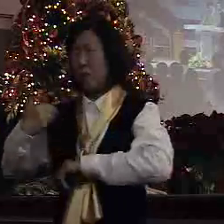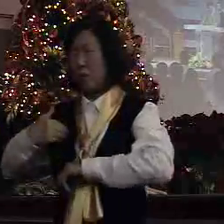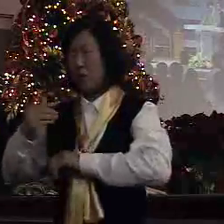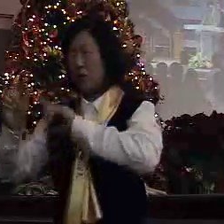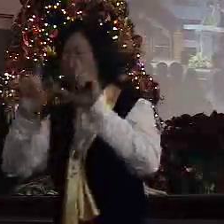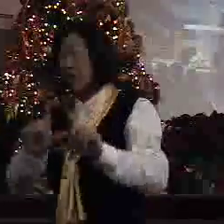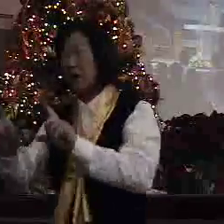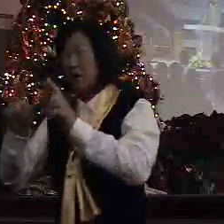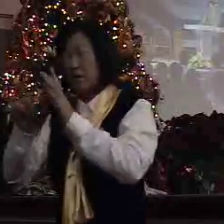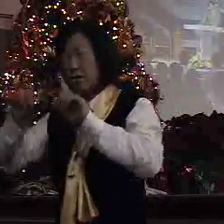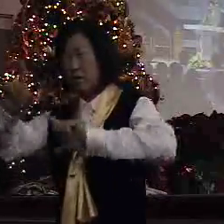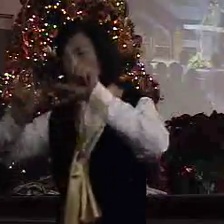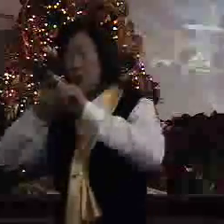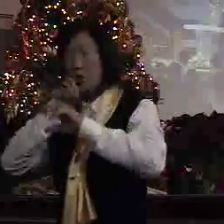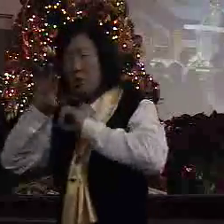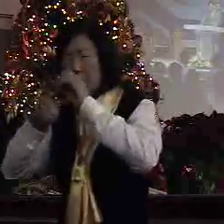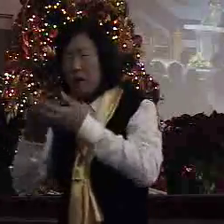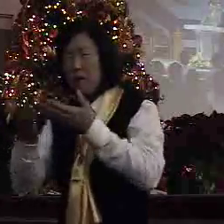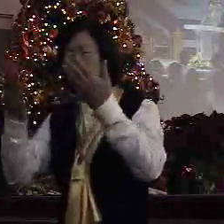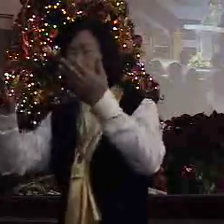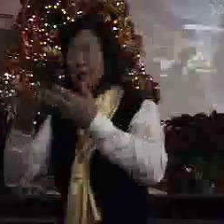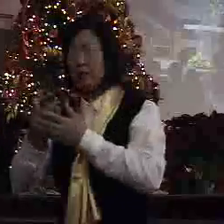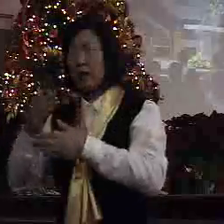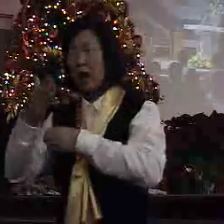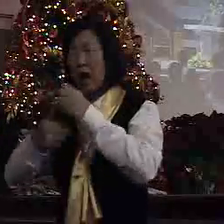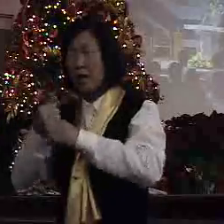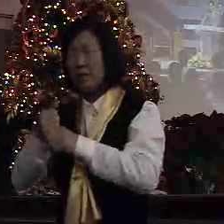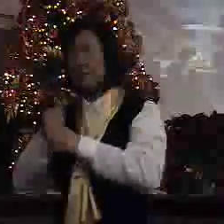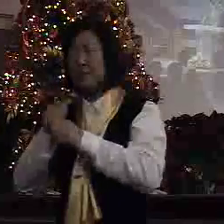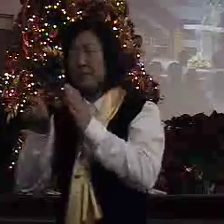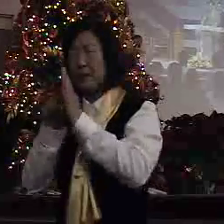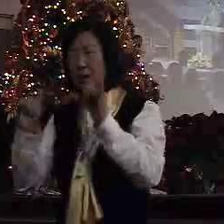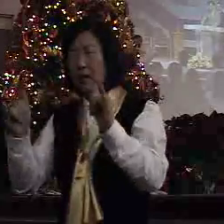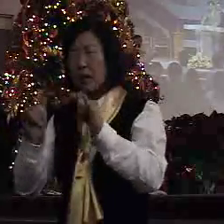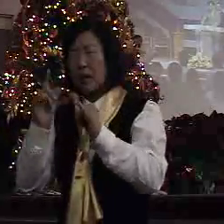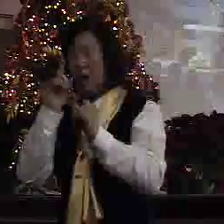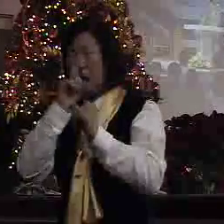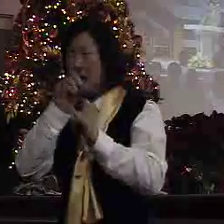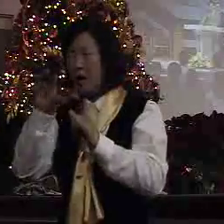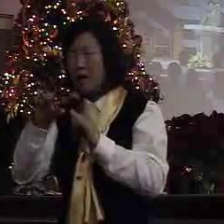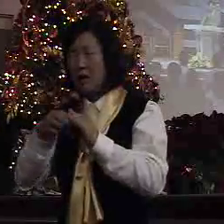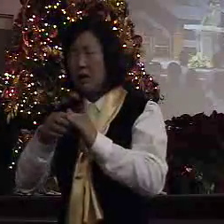고백합니다. 하나님의 이름을 일컫는 백성들이 악한